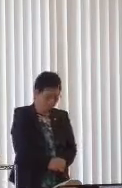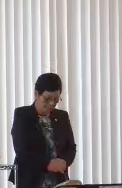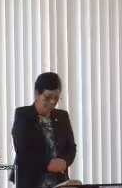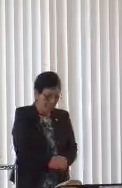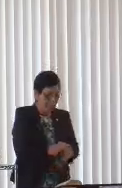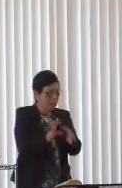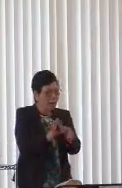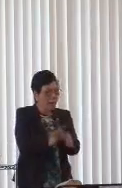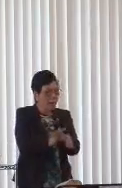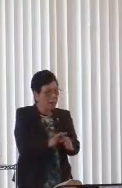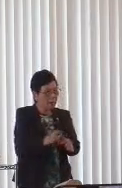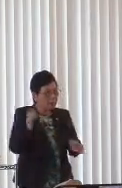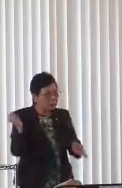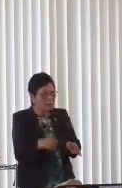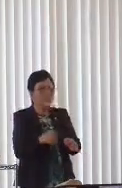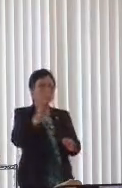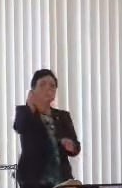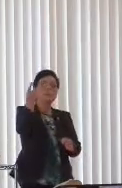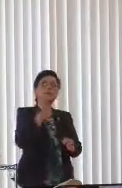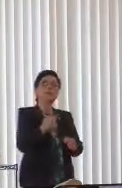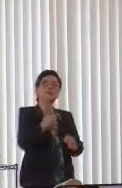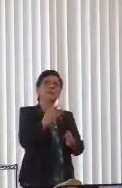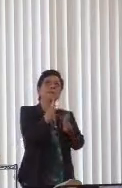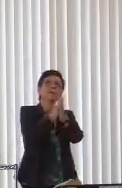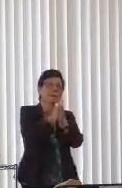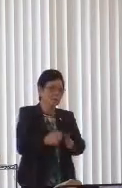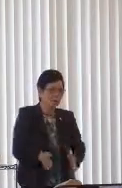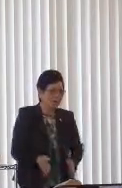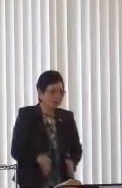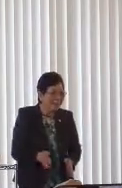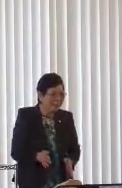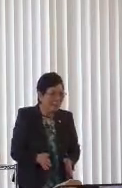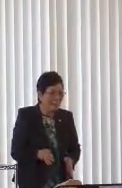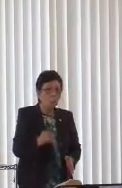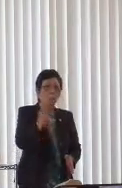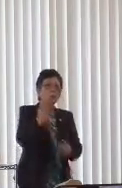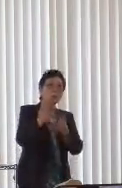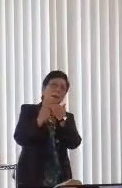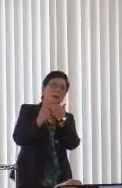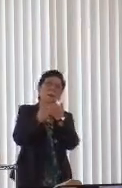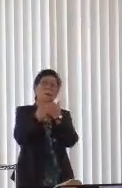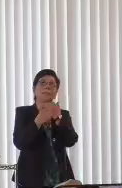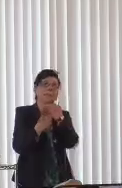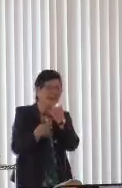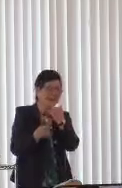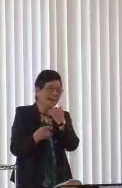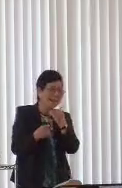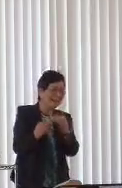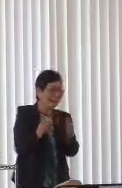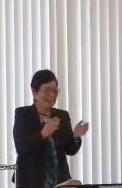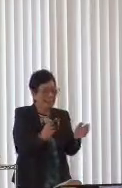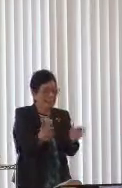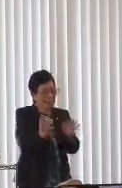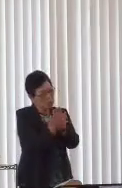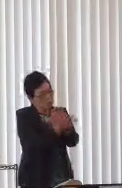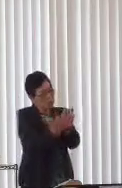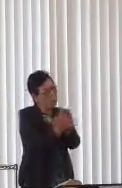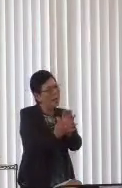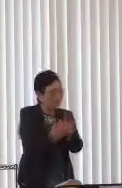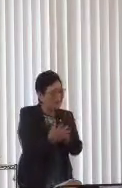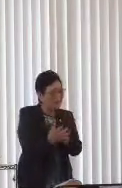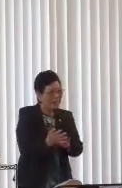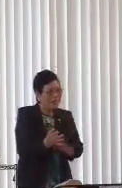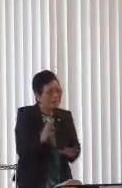だから、すぐに来てもらいたいような気もするし、もうちょっと待ってもらいたいような気がする。まあ複雑なとこですね。